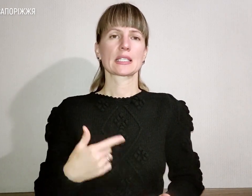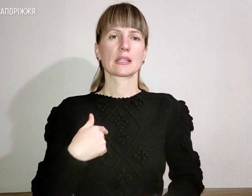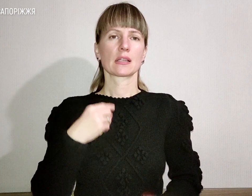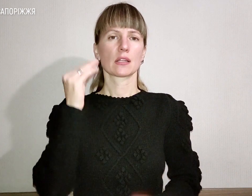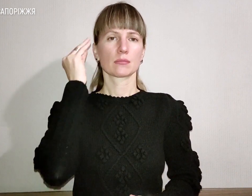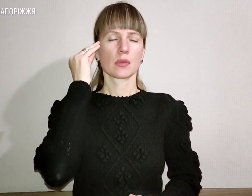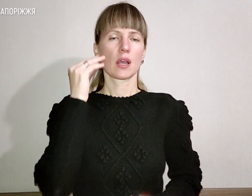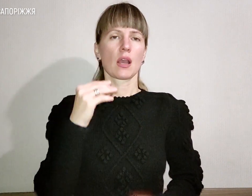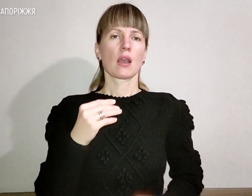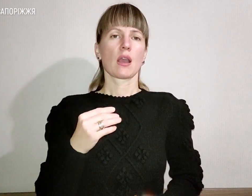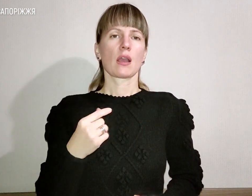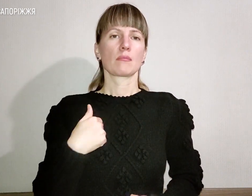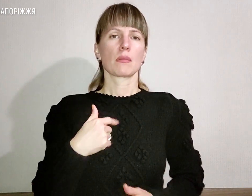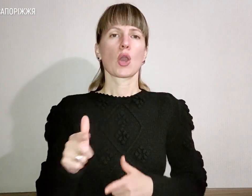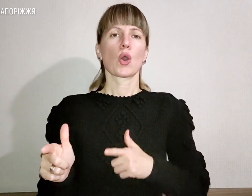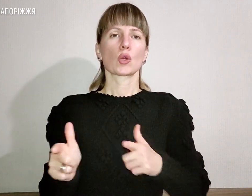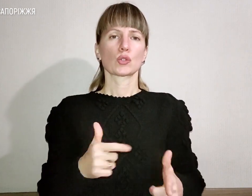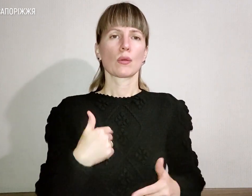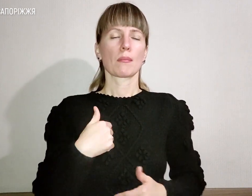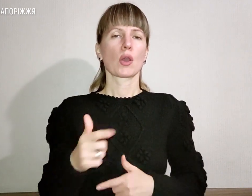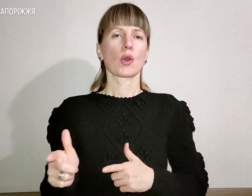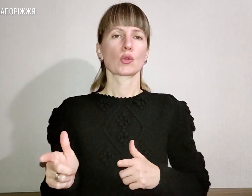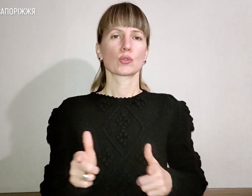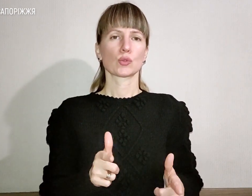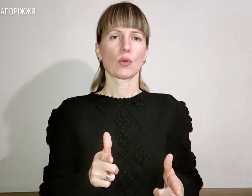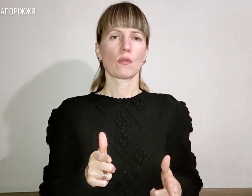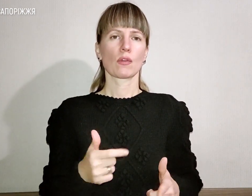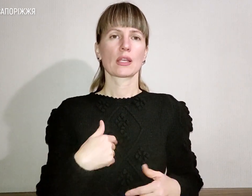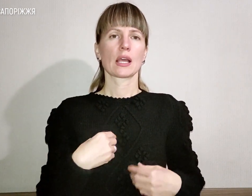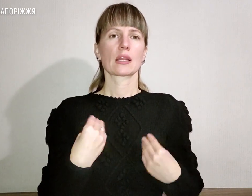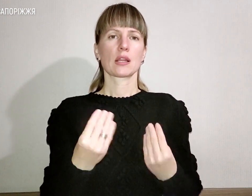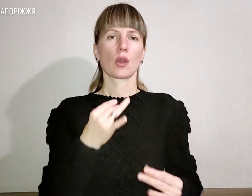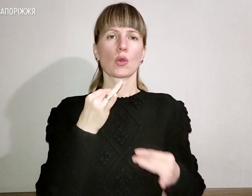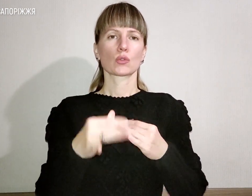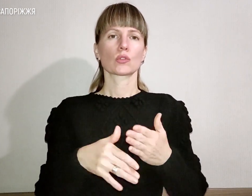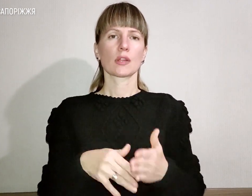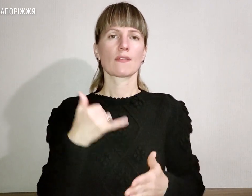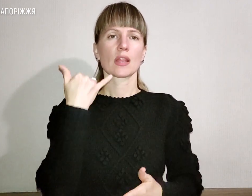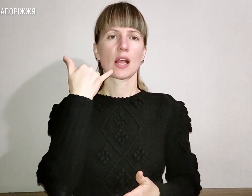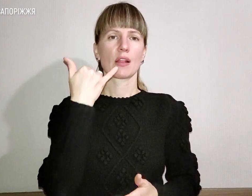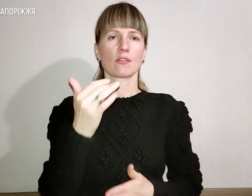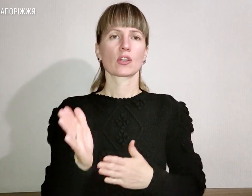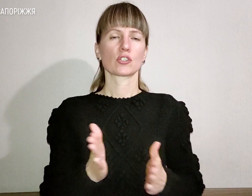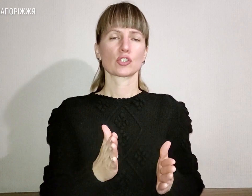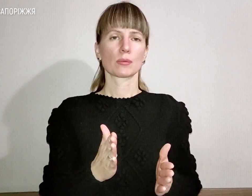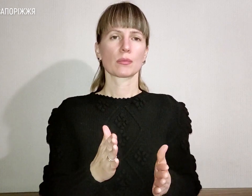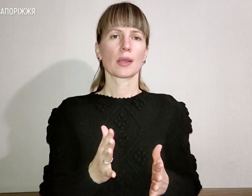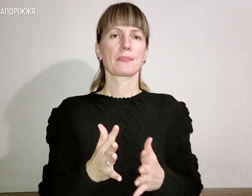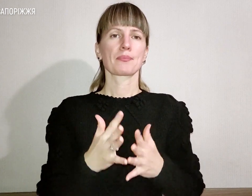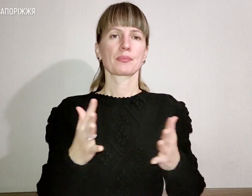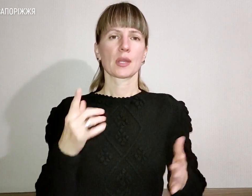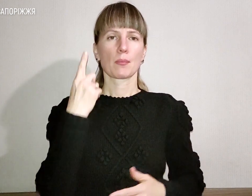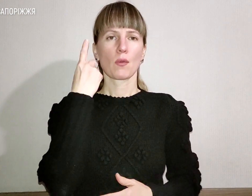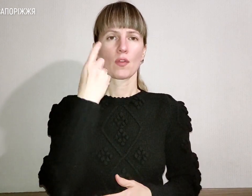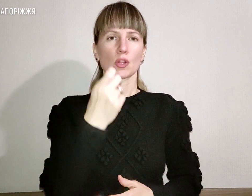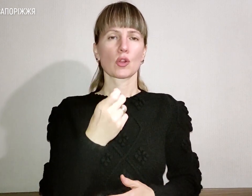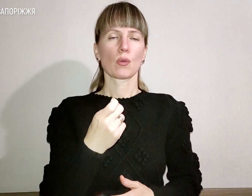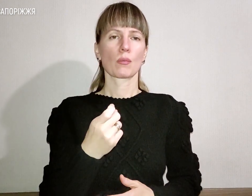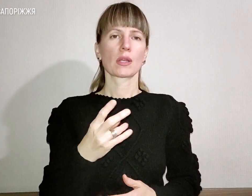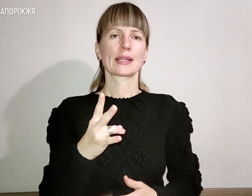Тобто ми готові. Я надаю консультацію в телефонному режимі, більше повідомленнями, аніж дзвінками, тому